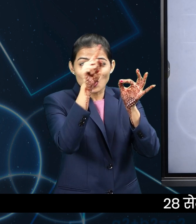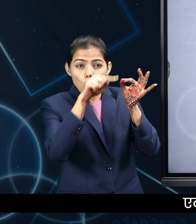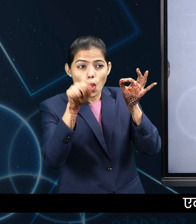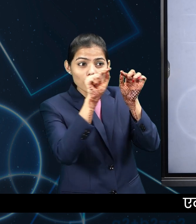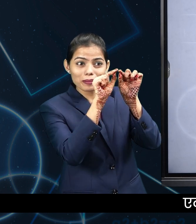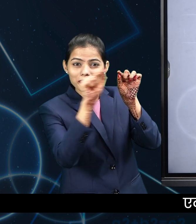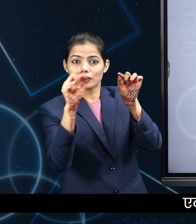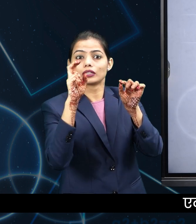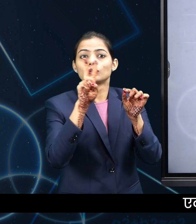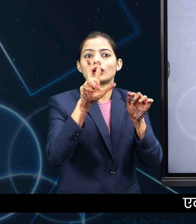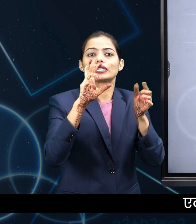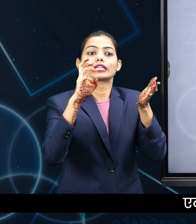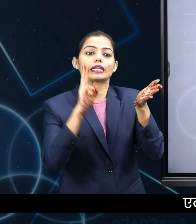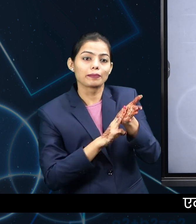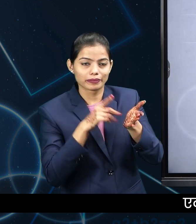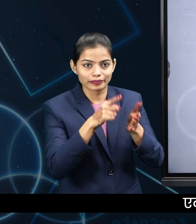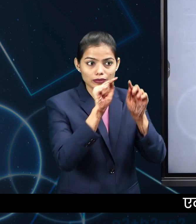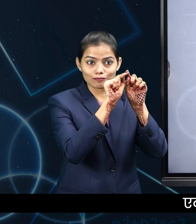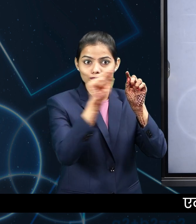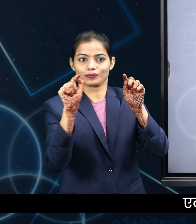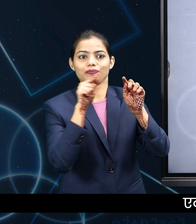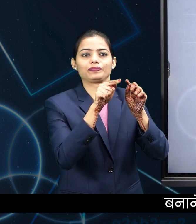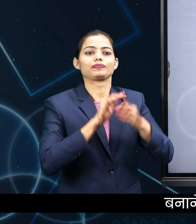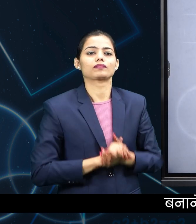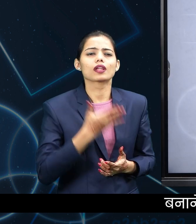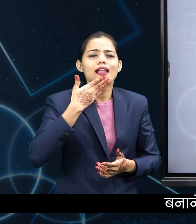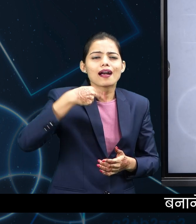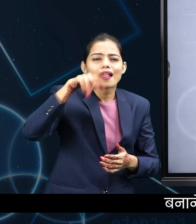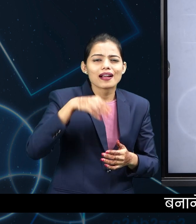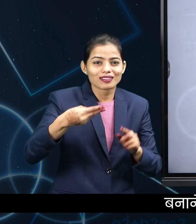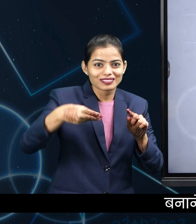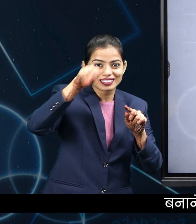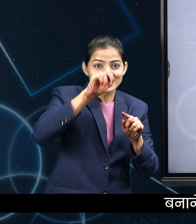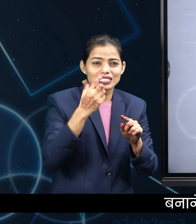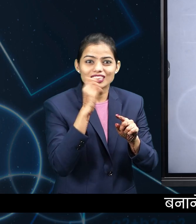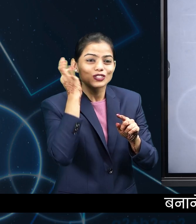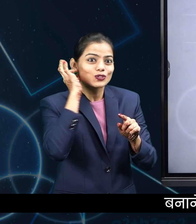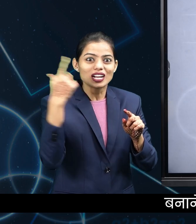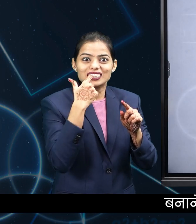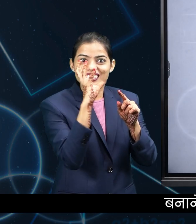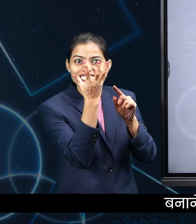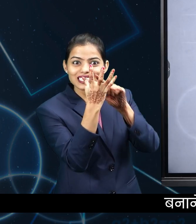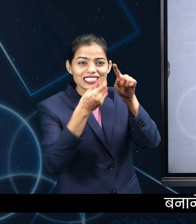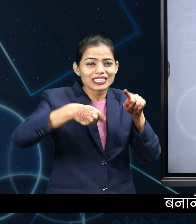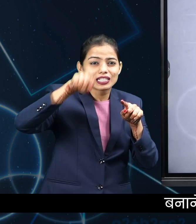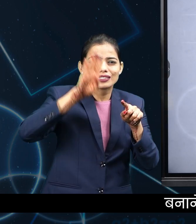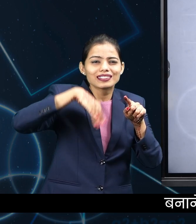एक घर की संयुक्त दीवार को सुंदर बनाने के लिए चांदी के रंग से रंगा गया।